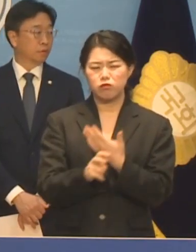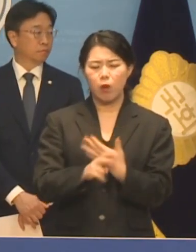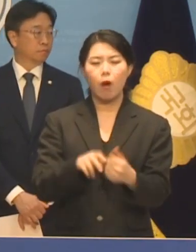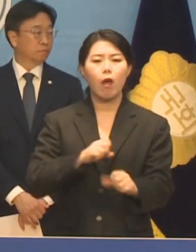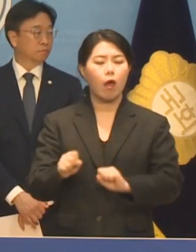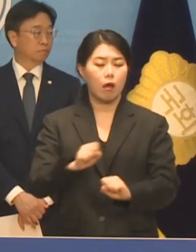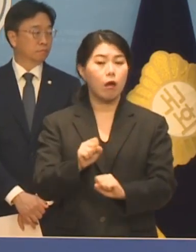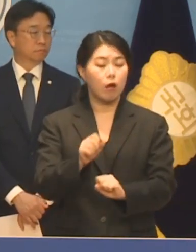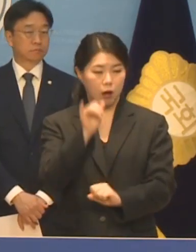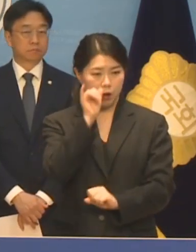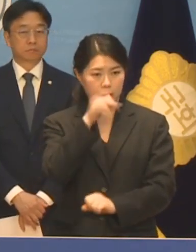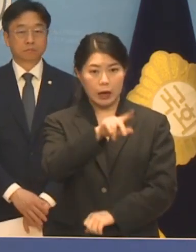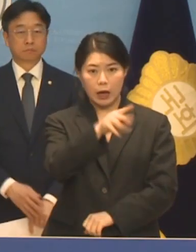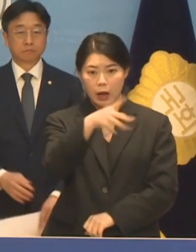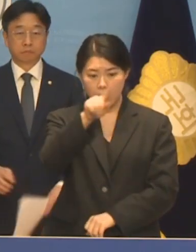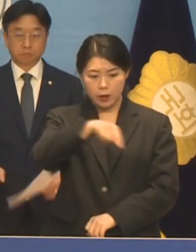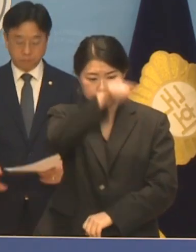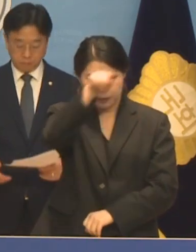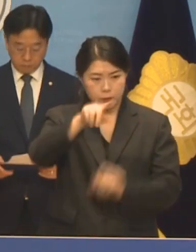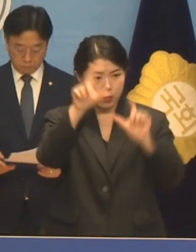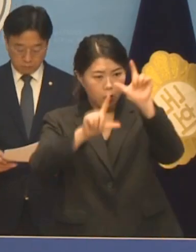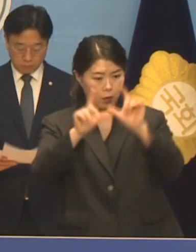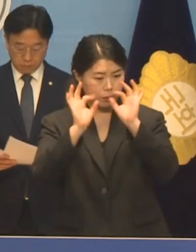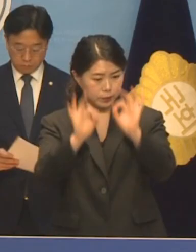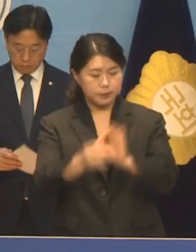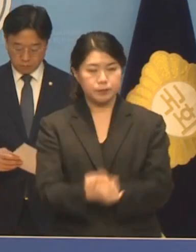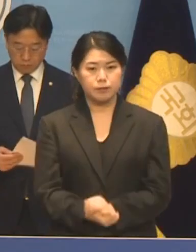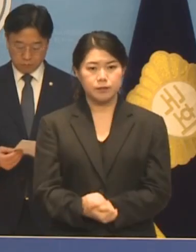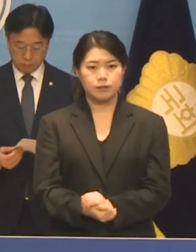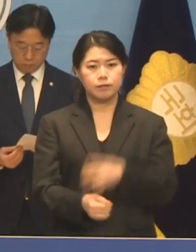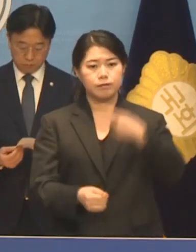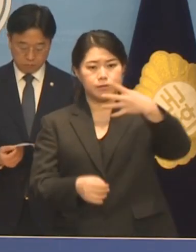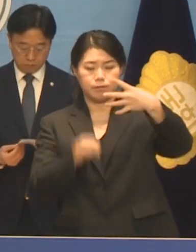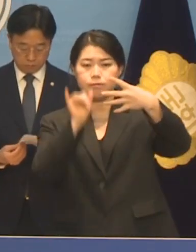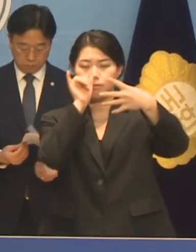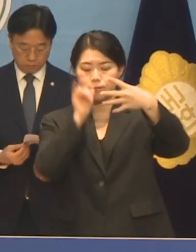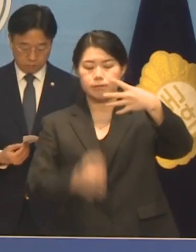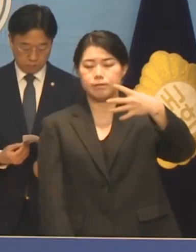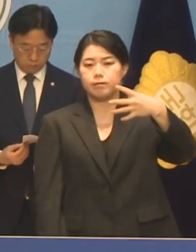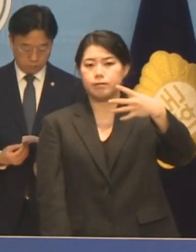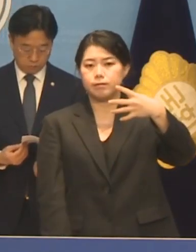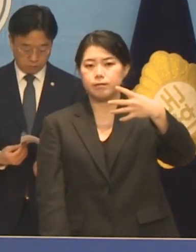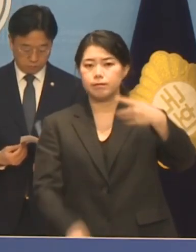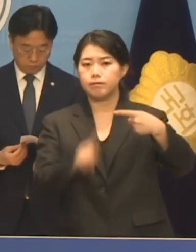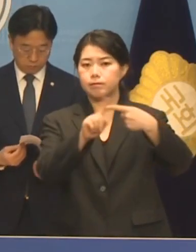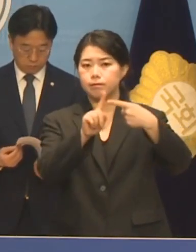것입니다. 카라에서 일어난 일들을 한번 보겠습니다. 4가지 정도 볼 것인데요.